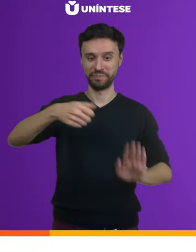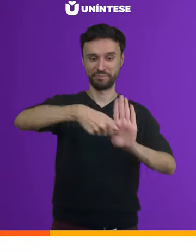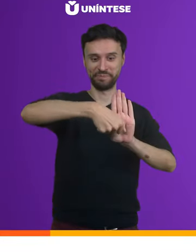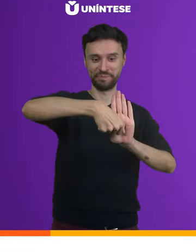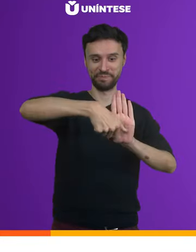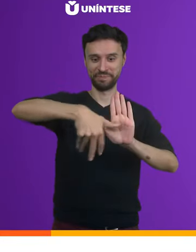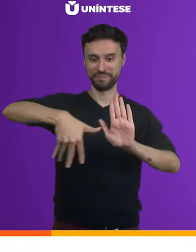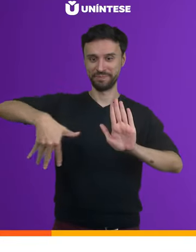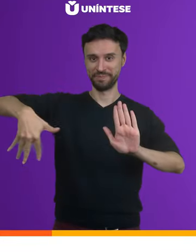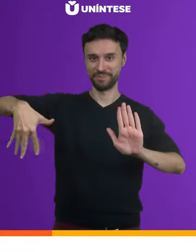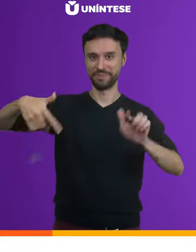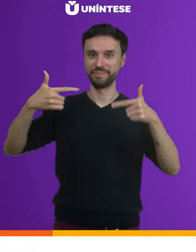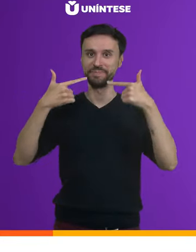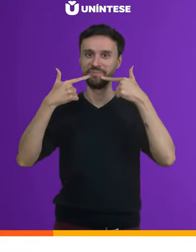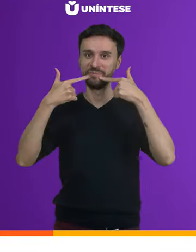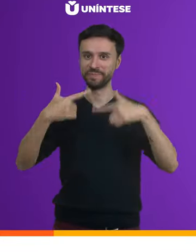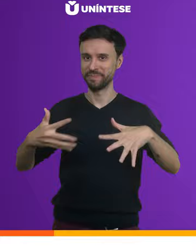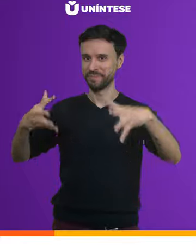as figuras de linguagem